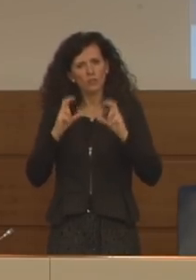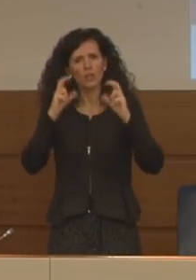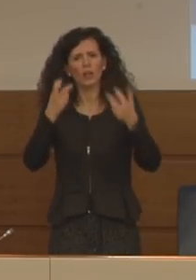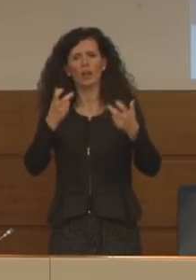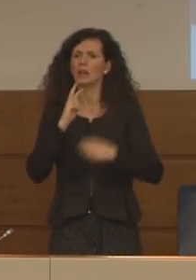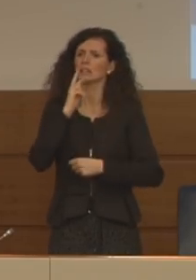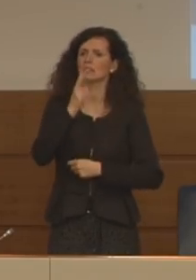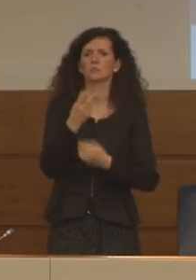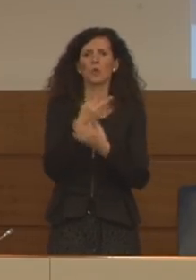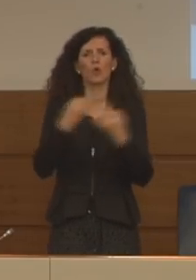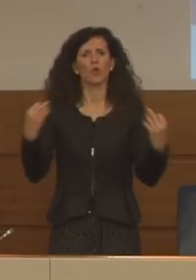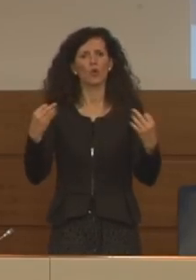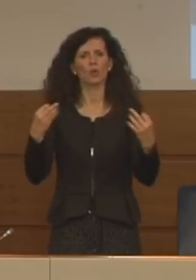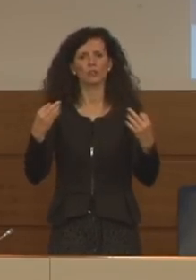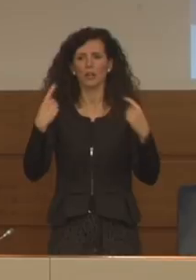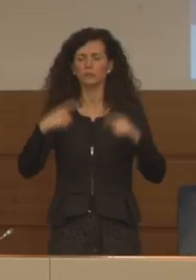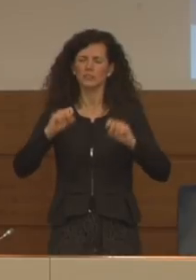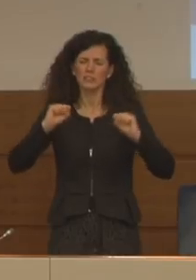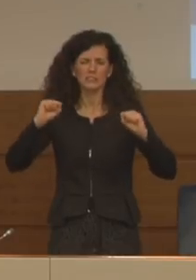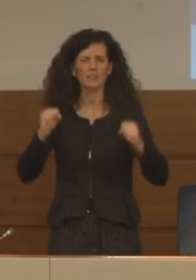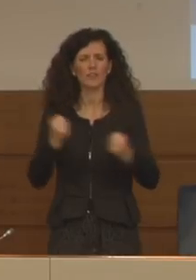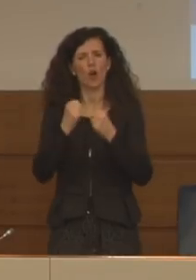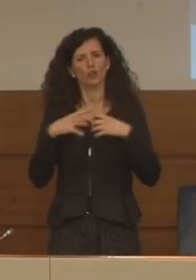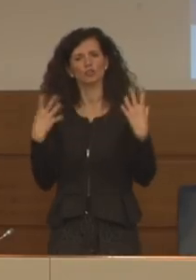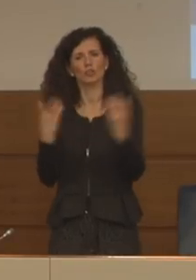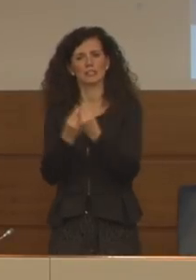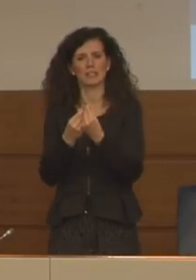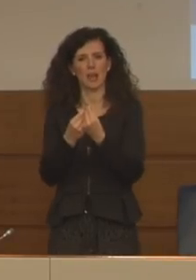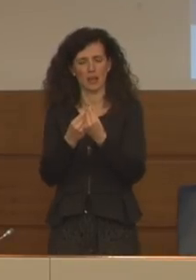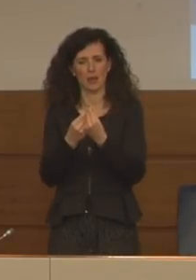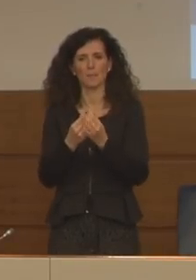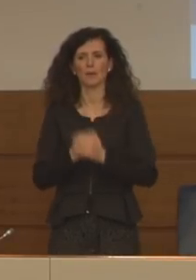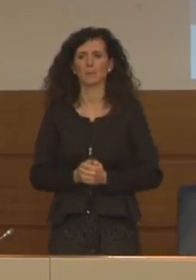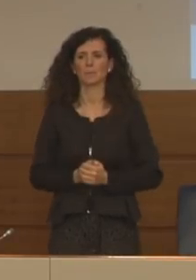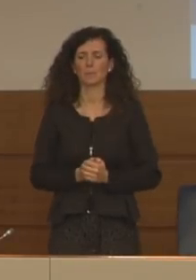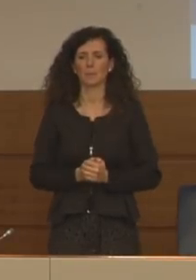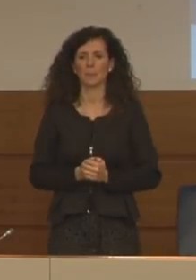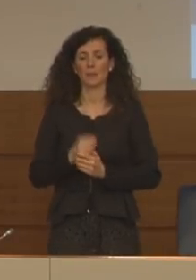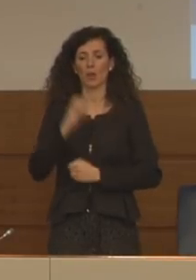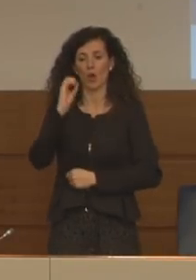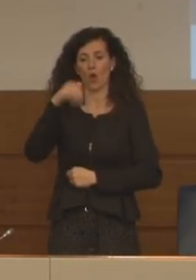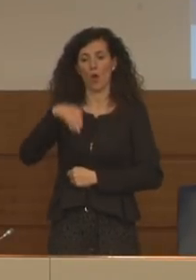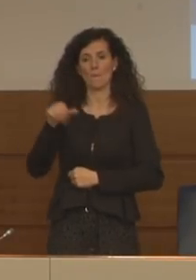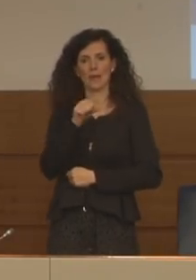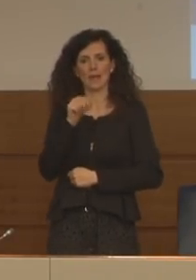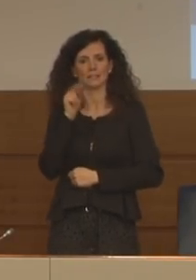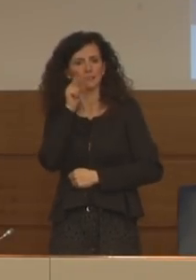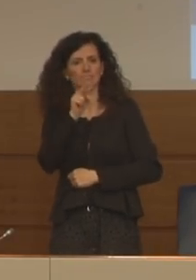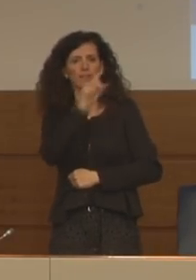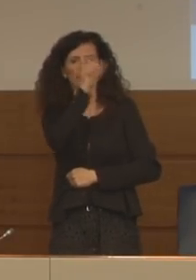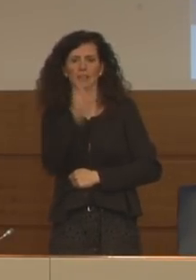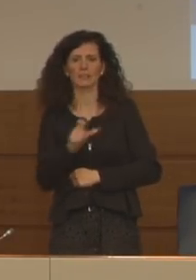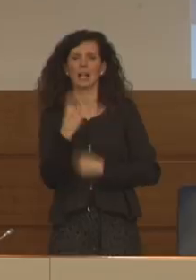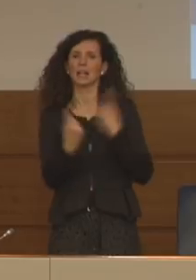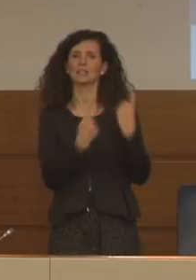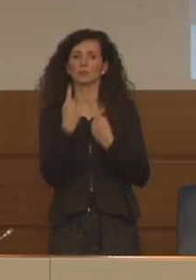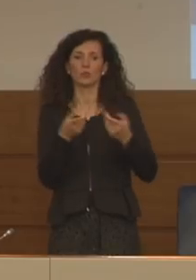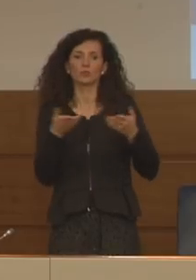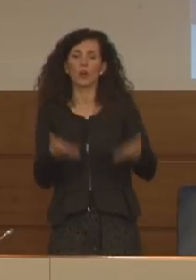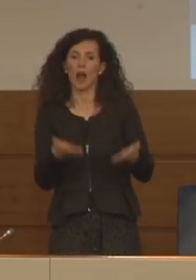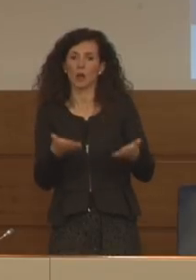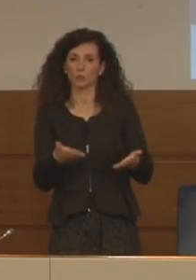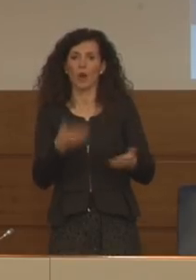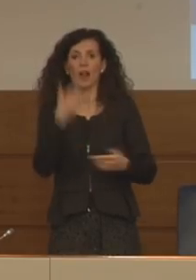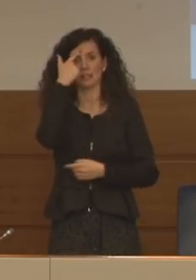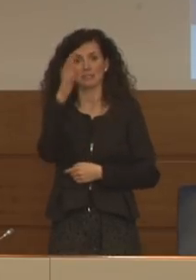maniera eccezionale ad uno sforzo eccezionale dove messa guarda a quello che accade in italia anche perché sapete bene che negli altri